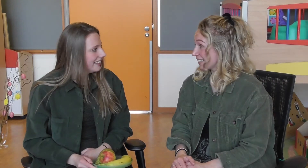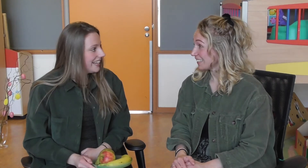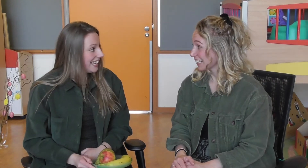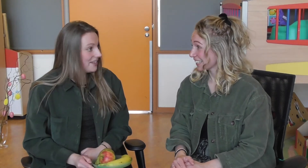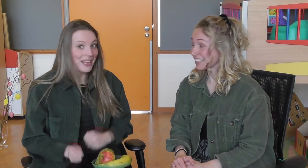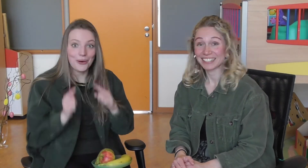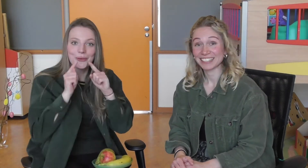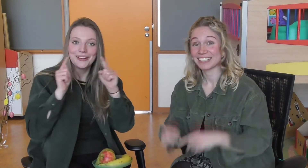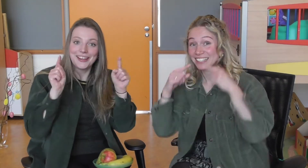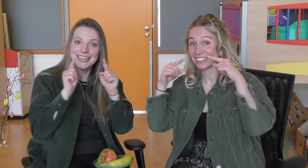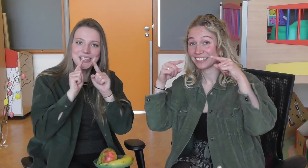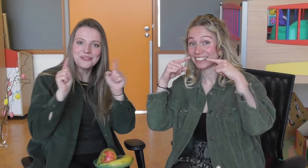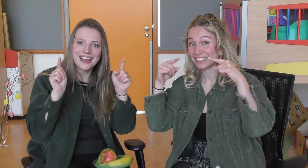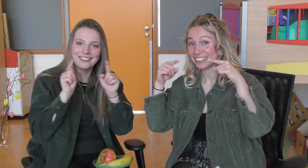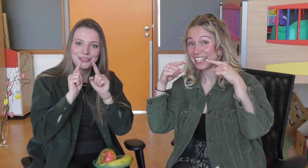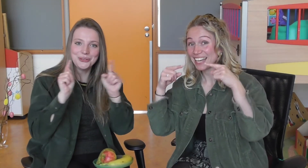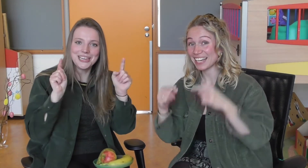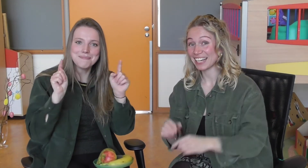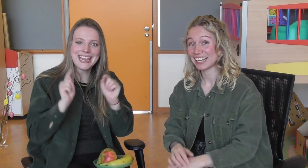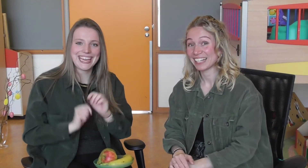Daar kennen wij ook een liedje van. Doen jullie mee?